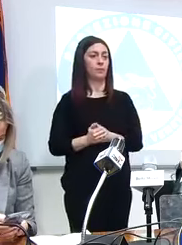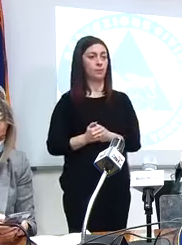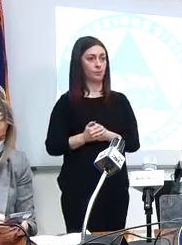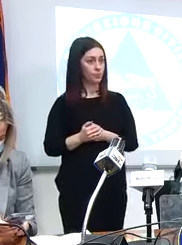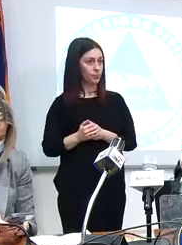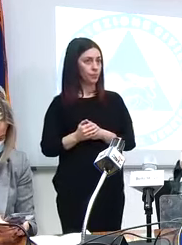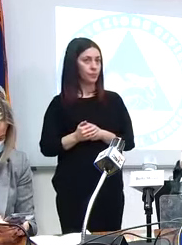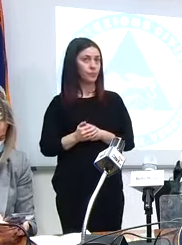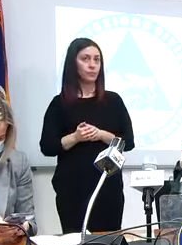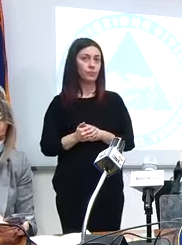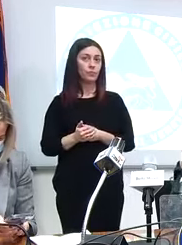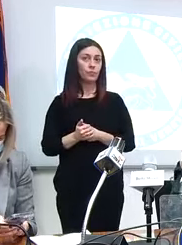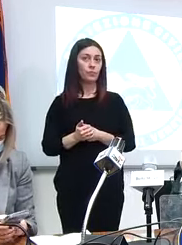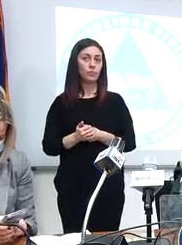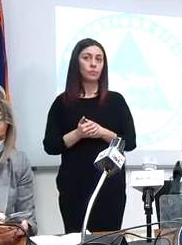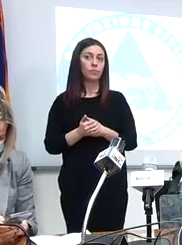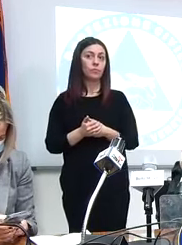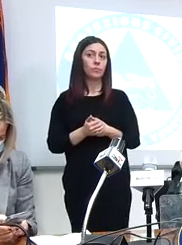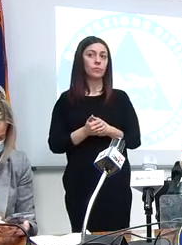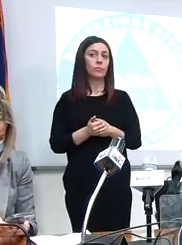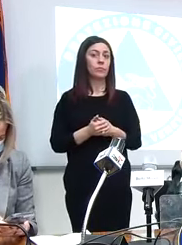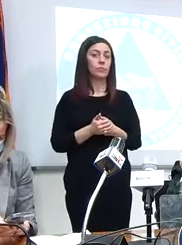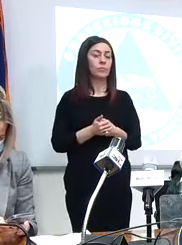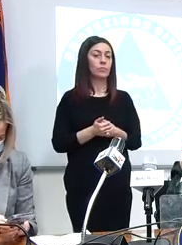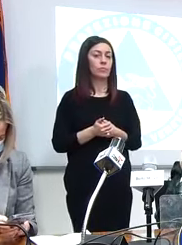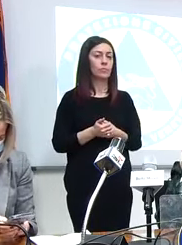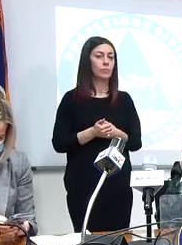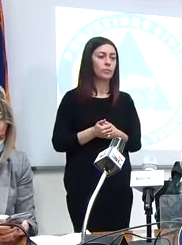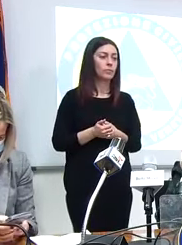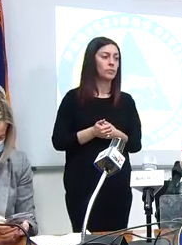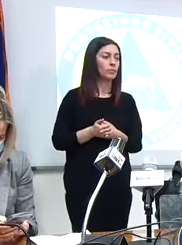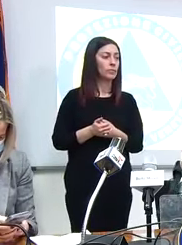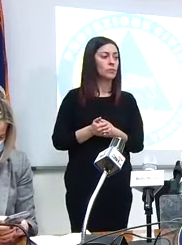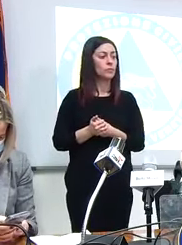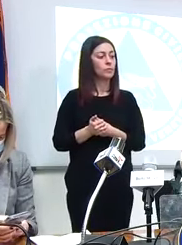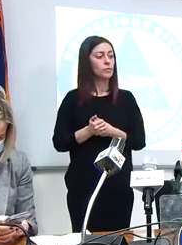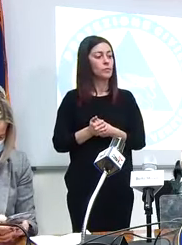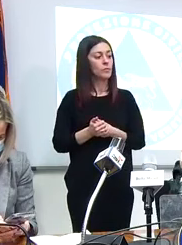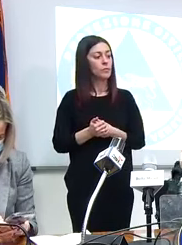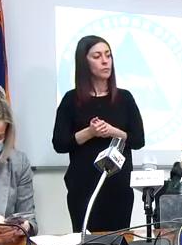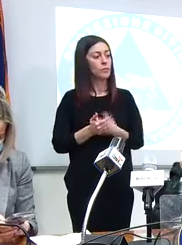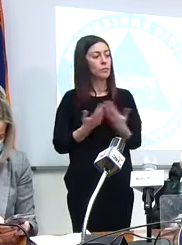Ben venga ogni iniziativa, mi pare che una sia in corso, ma